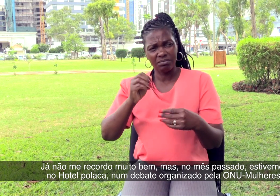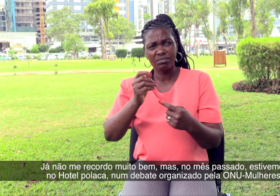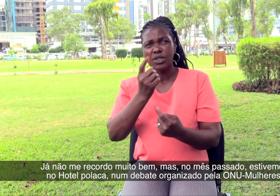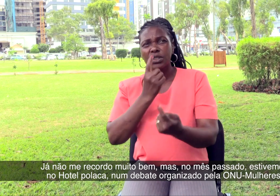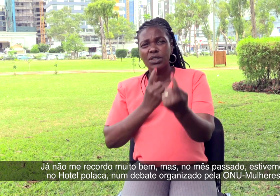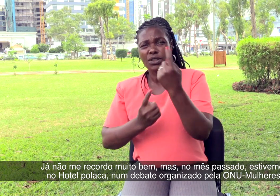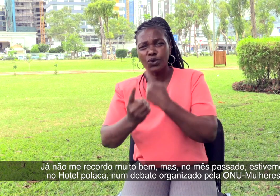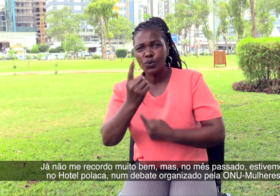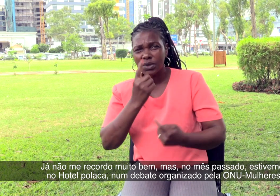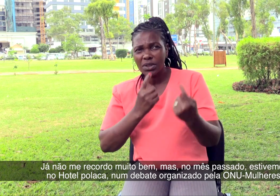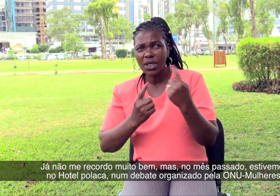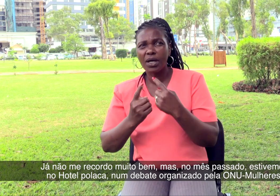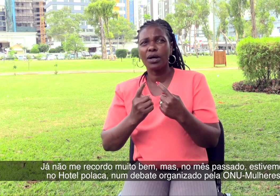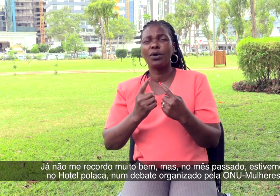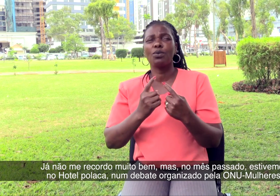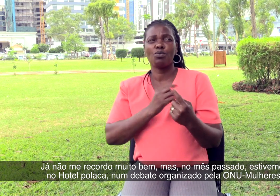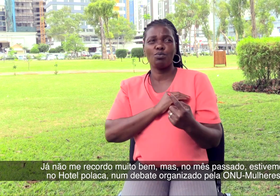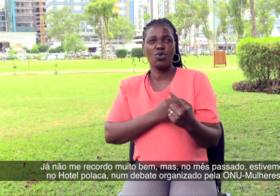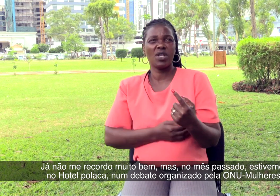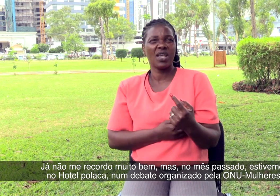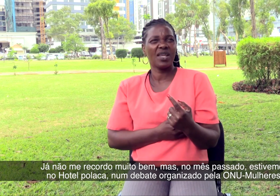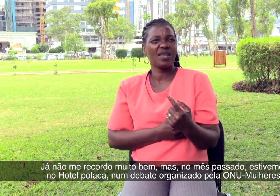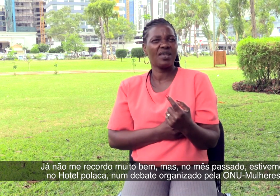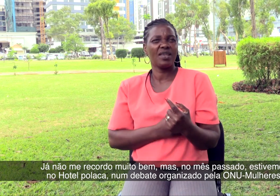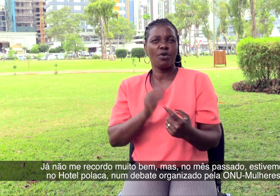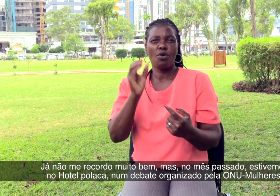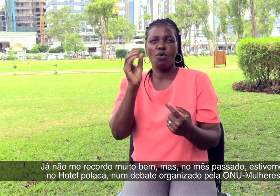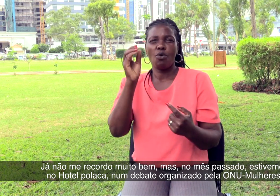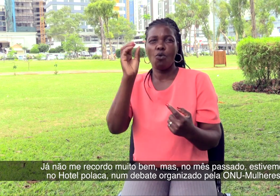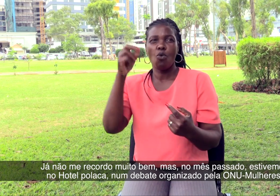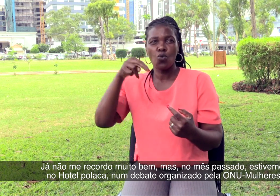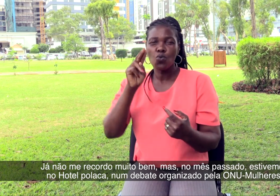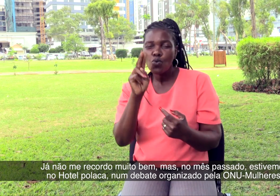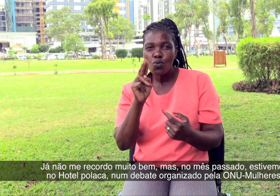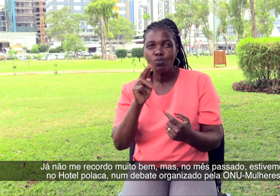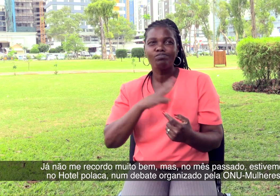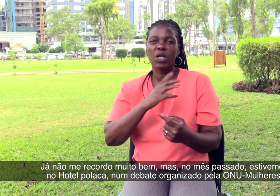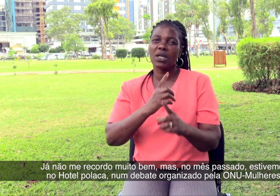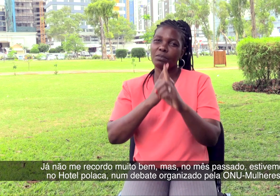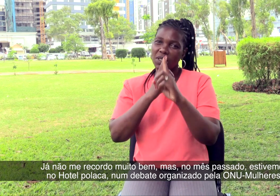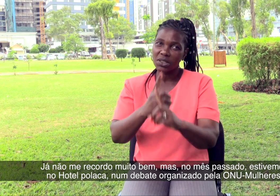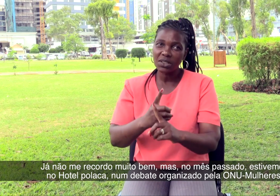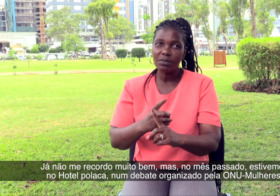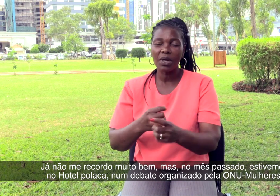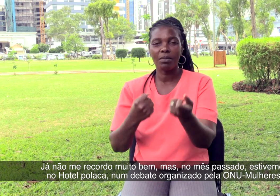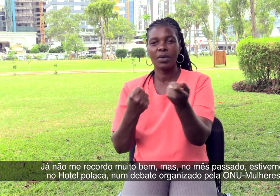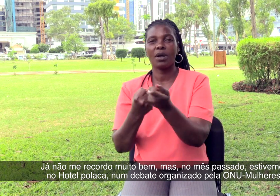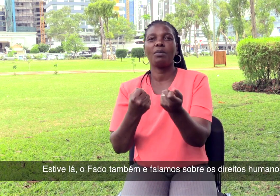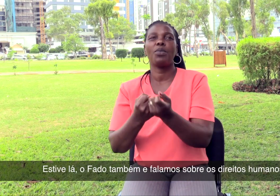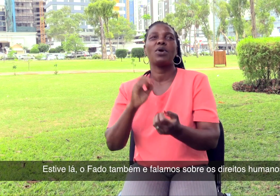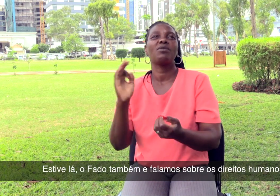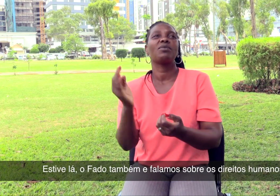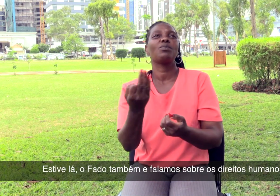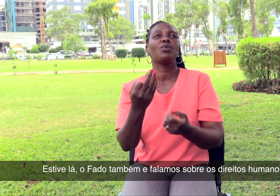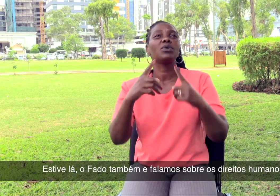Pulana e estávamos lá no debate organizado pela ONU Mulheres.